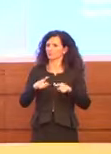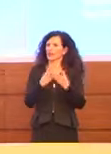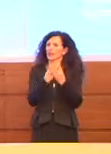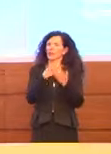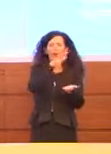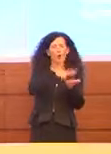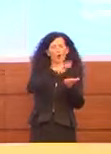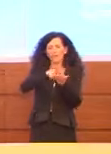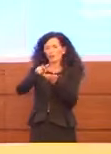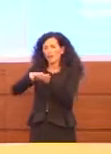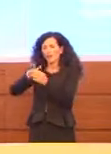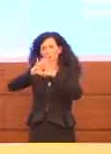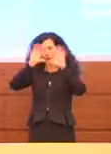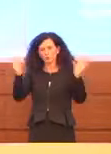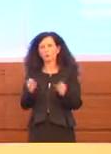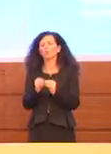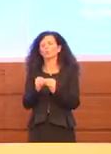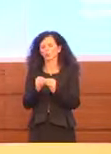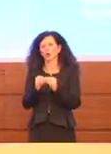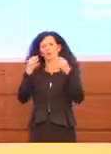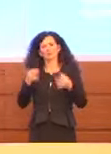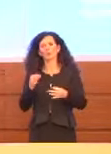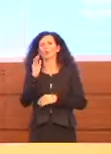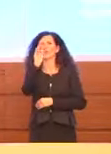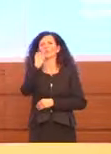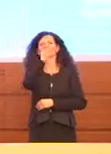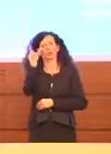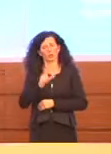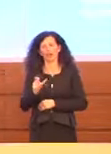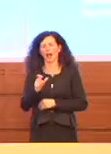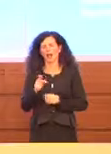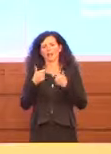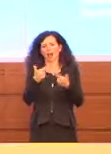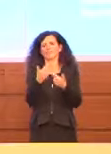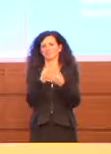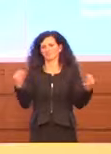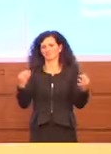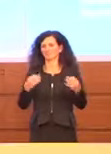conferme che faranno bene al futuro del nostro paese